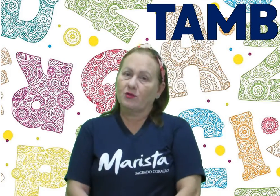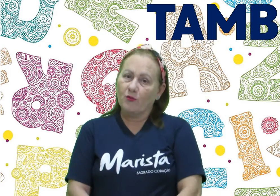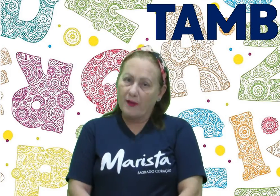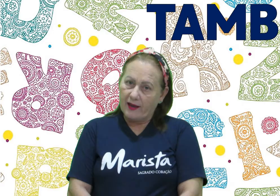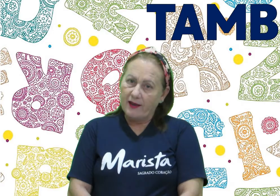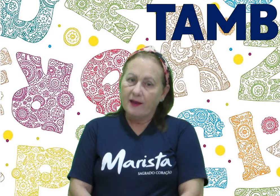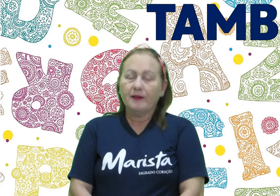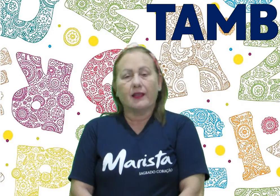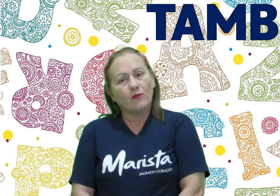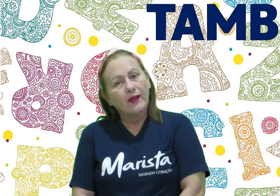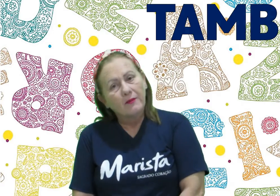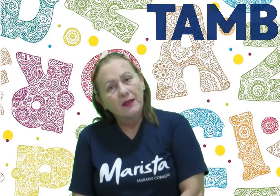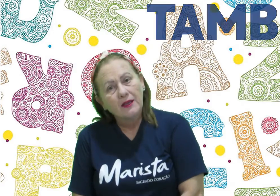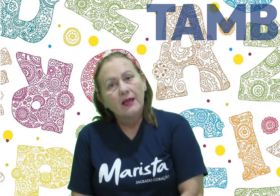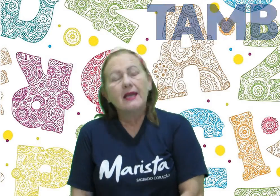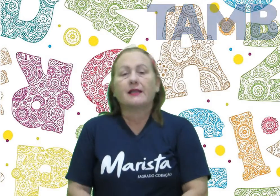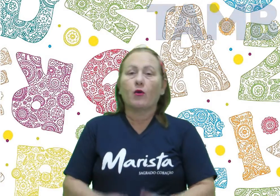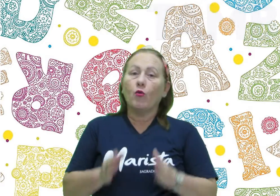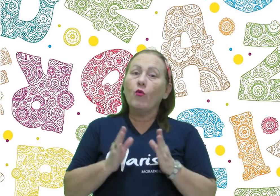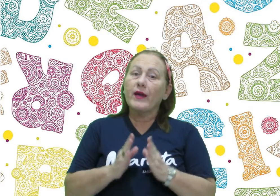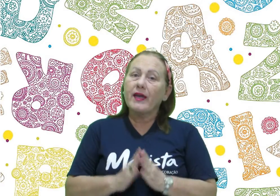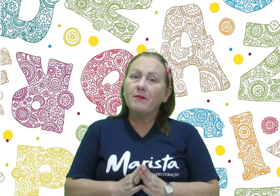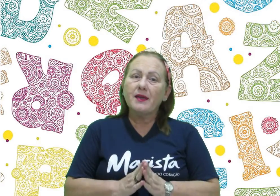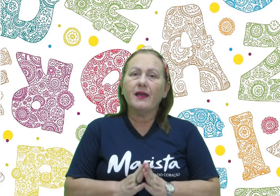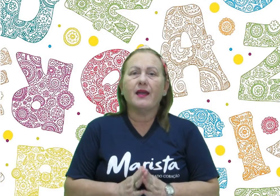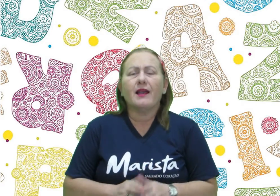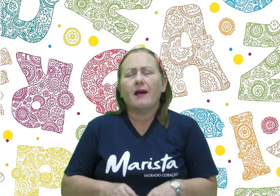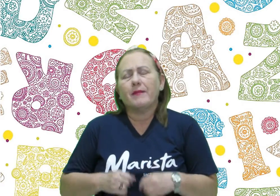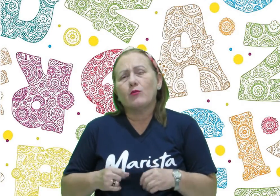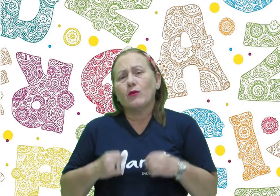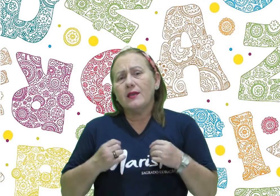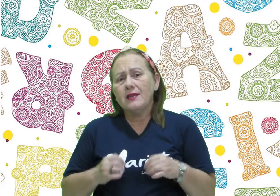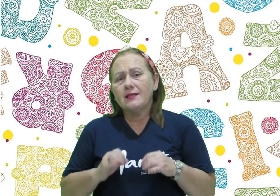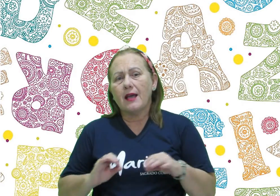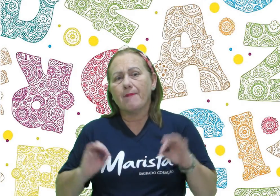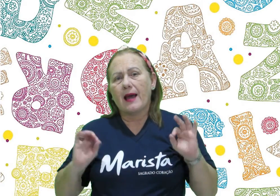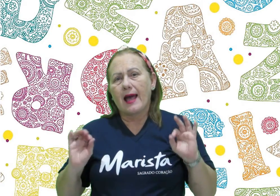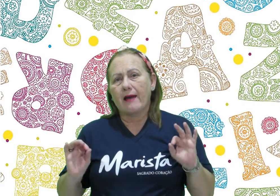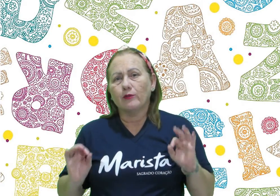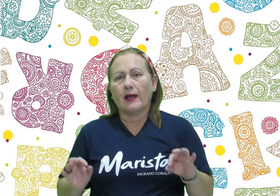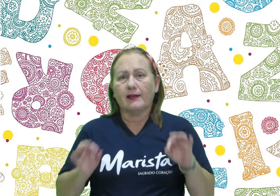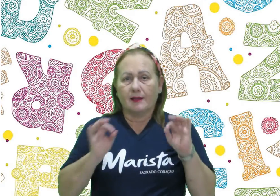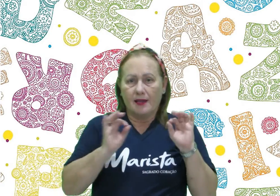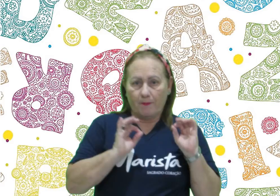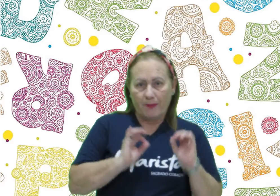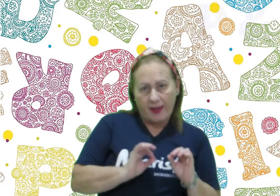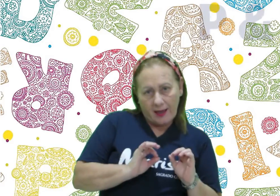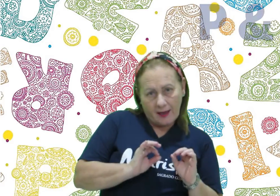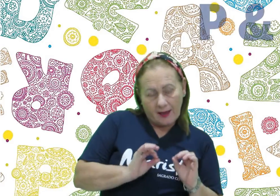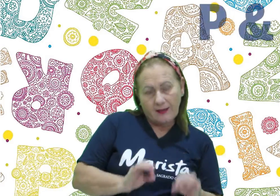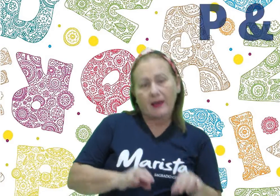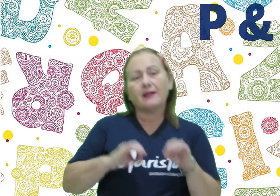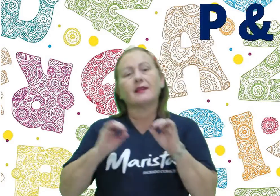B, tem um M. Então, o M, ele é amigo inseparável da letrinha P e da letrinha